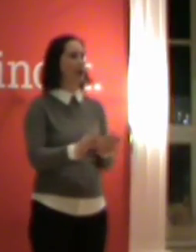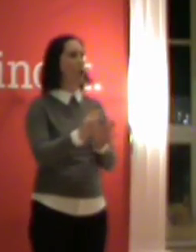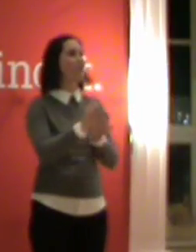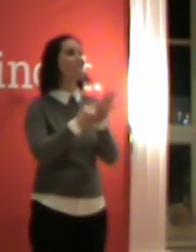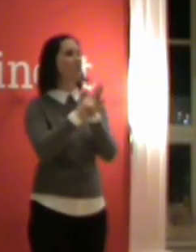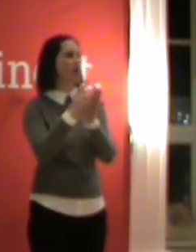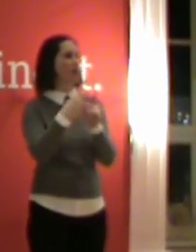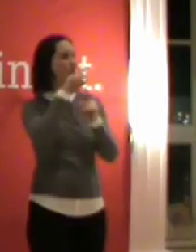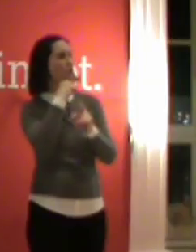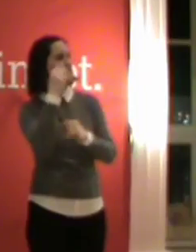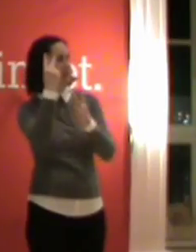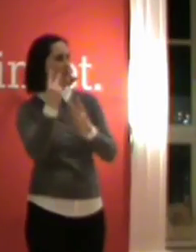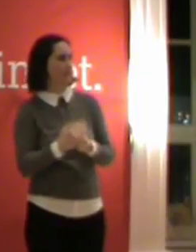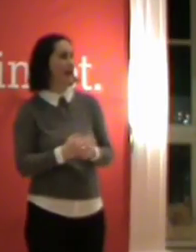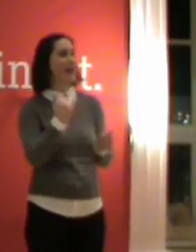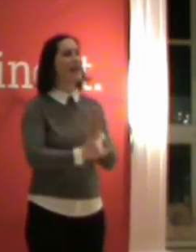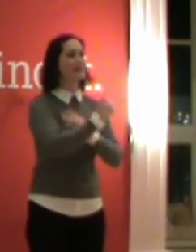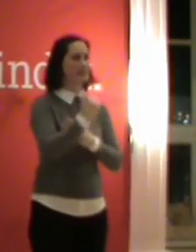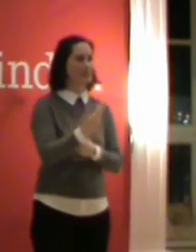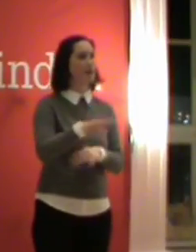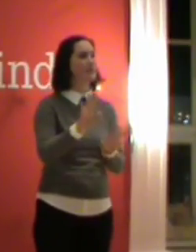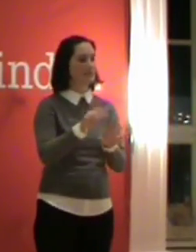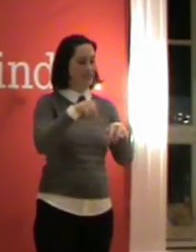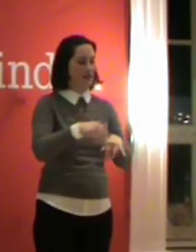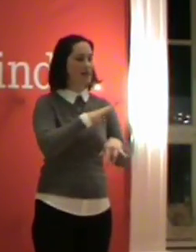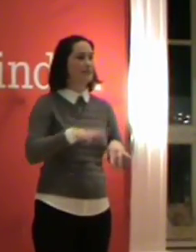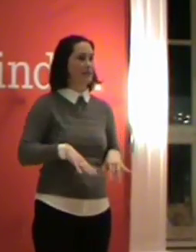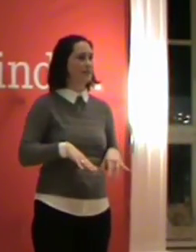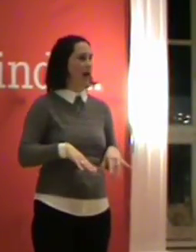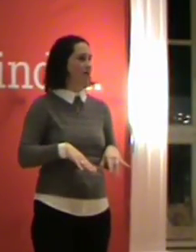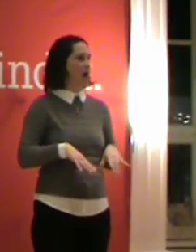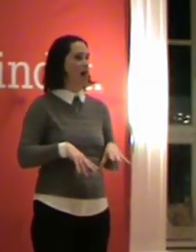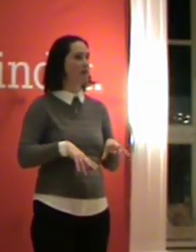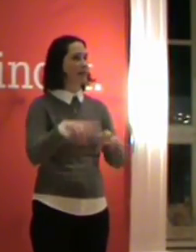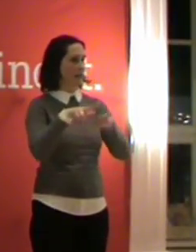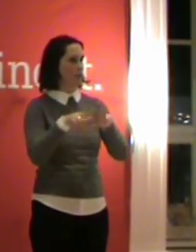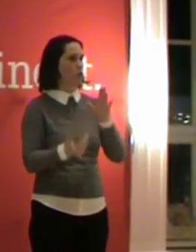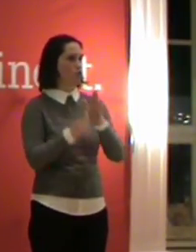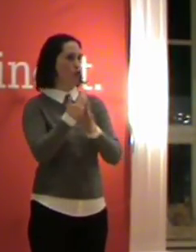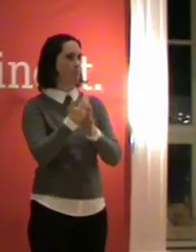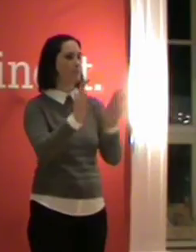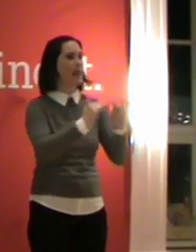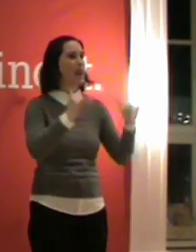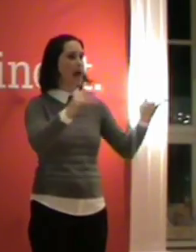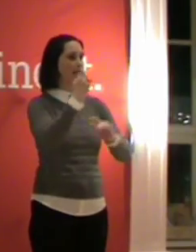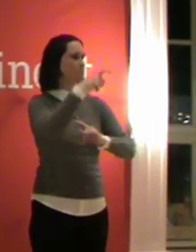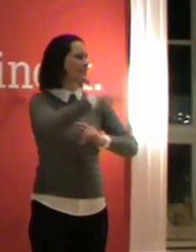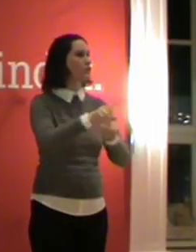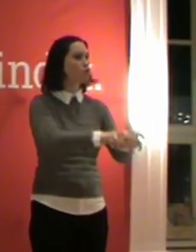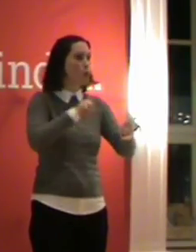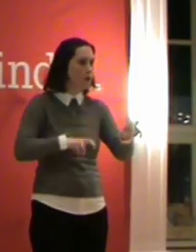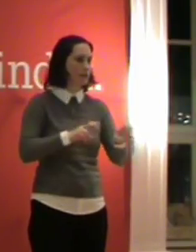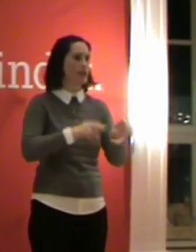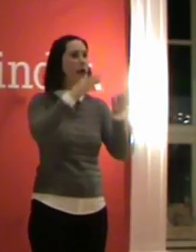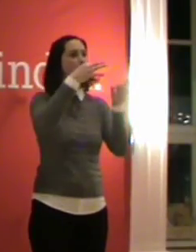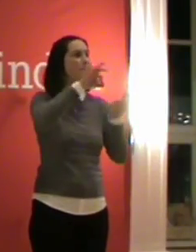Rolle. Aber im letzten Jahr, seit es die neue Regierung gibt, hat Sachsen-Anhalt doch eine ziemlich große Rolle gespielt. Also ein Landtagspräsident ist zurückgetreten, Minister